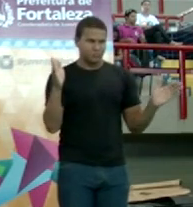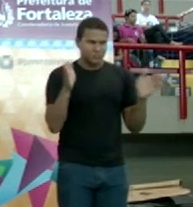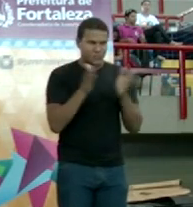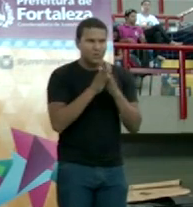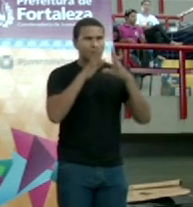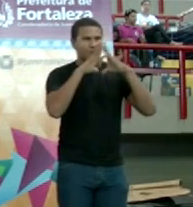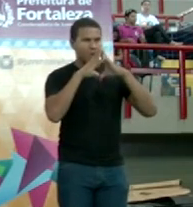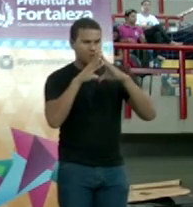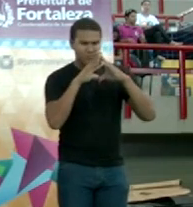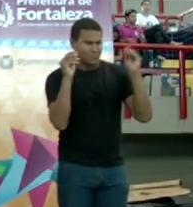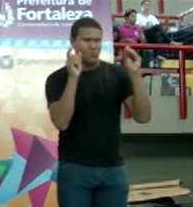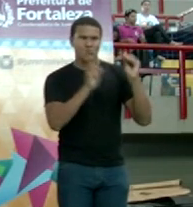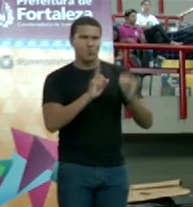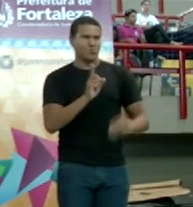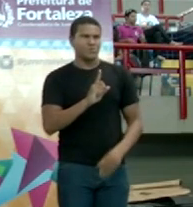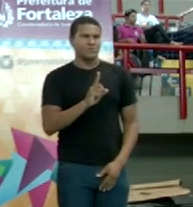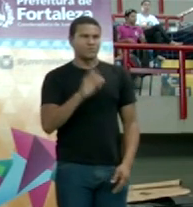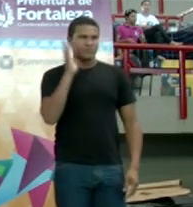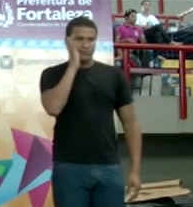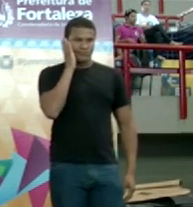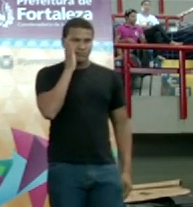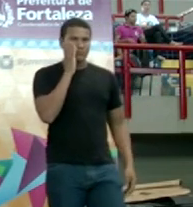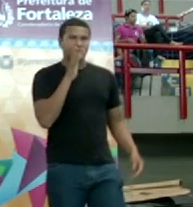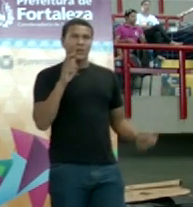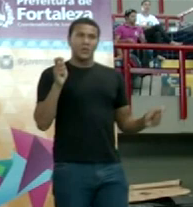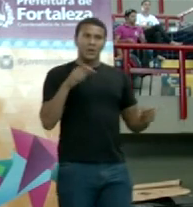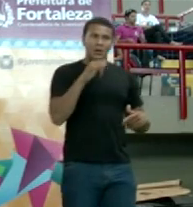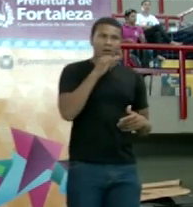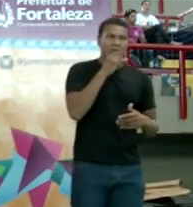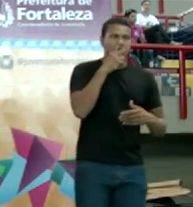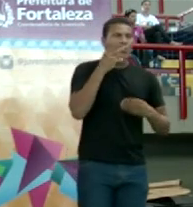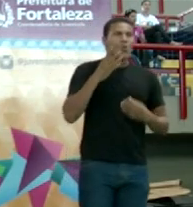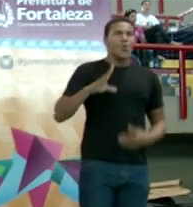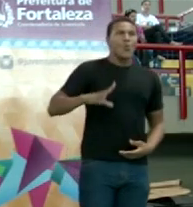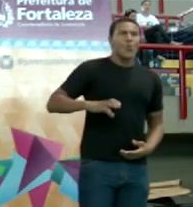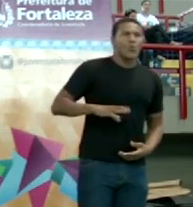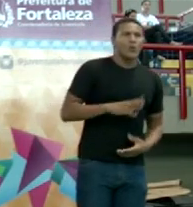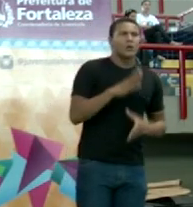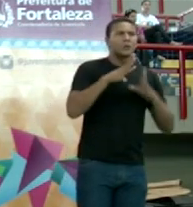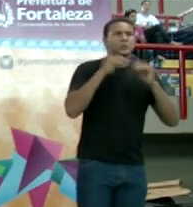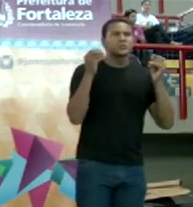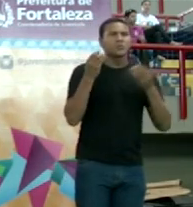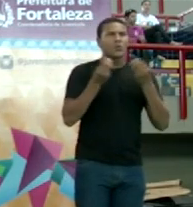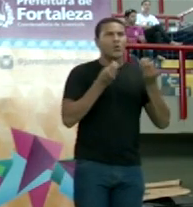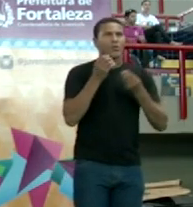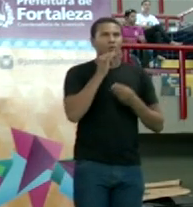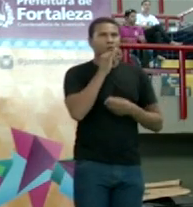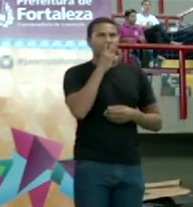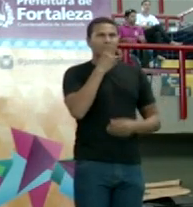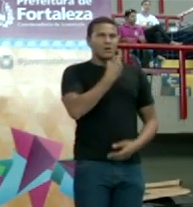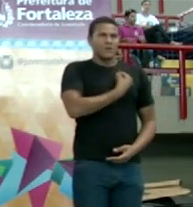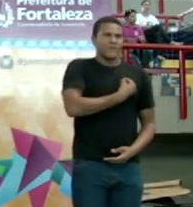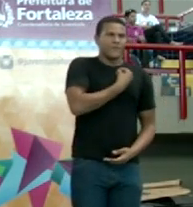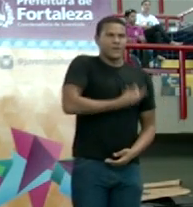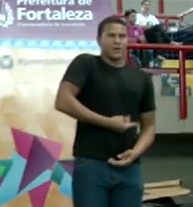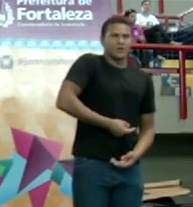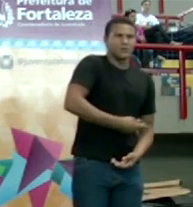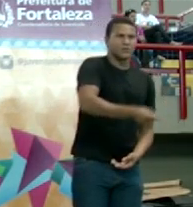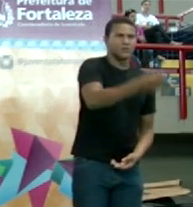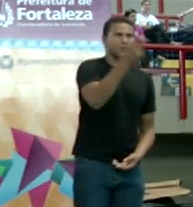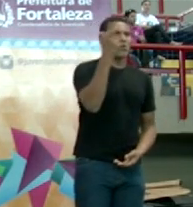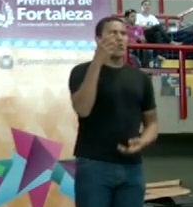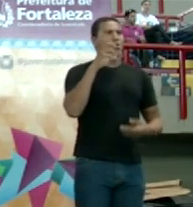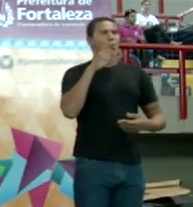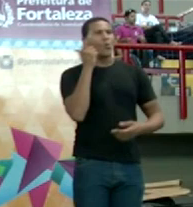pode colocar que é para elastecer, para estender o período de vida de uma pessoa que está